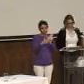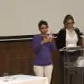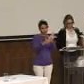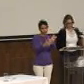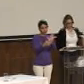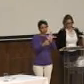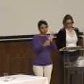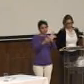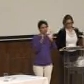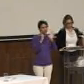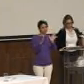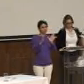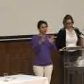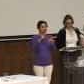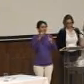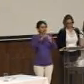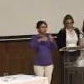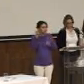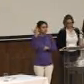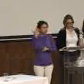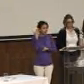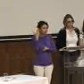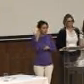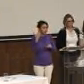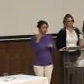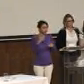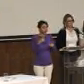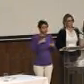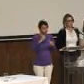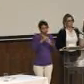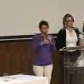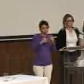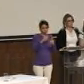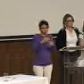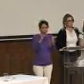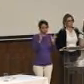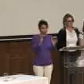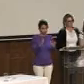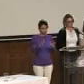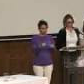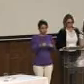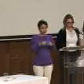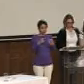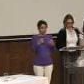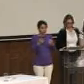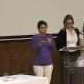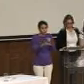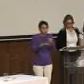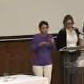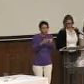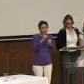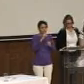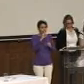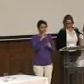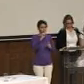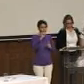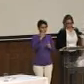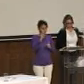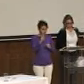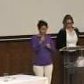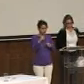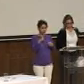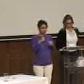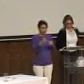gente já há alguns meses atrás e está em andamento. Essa que é a essência da questão da DRGP. É preciso